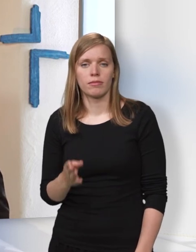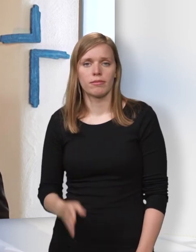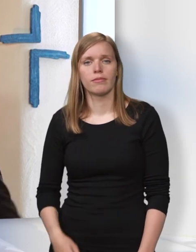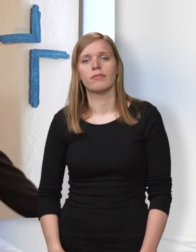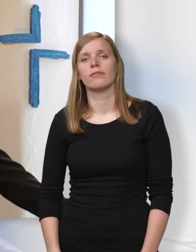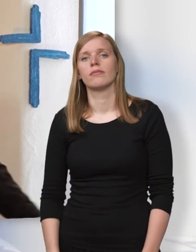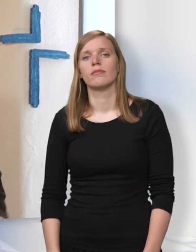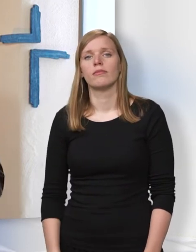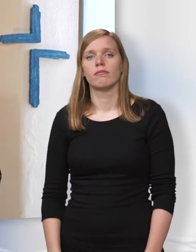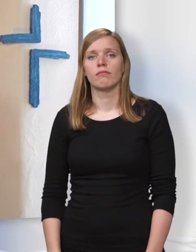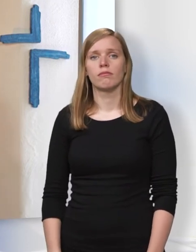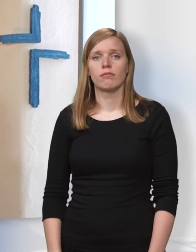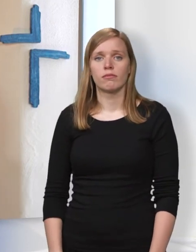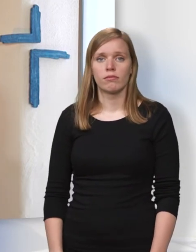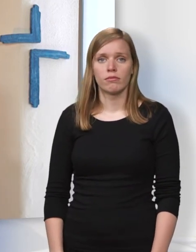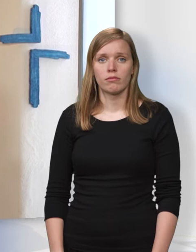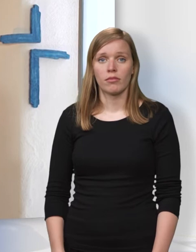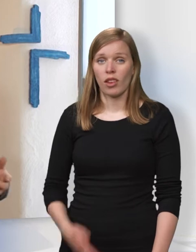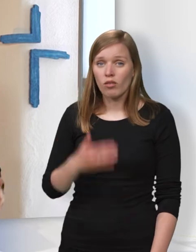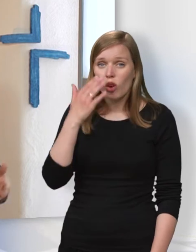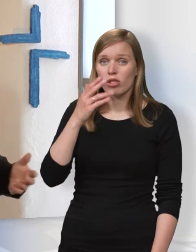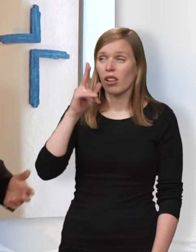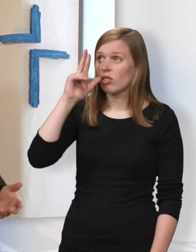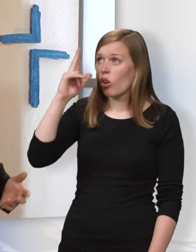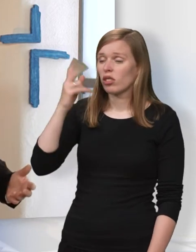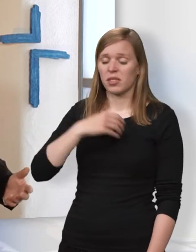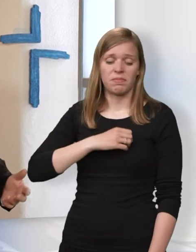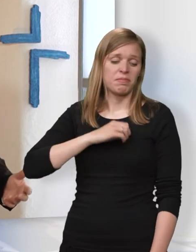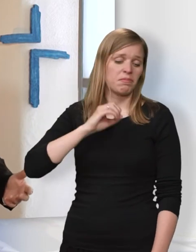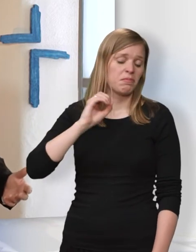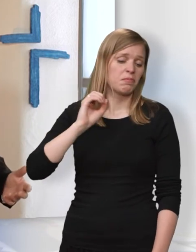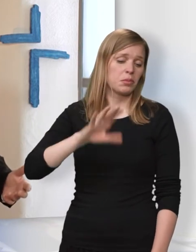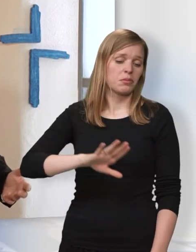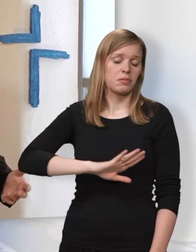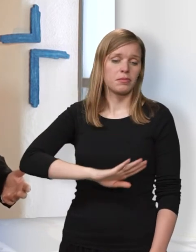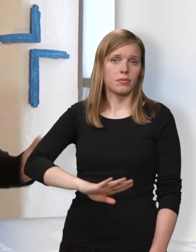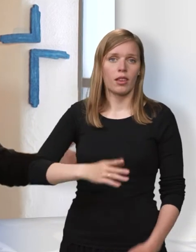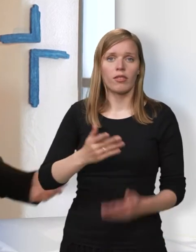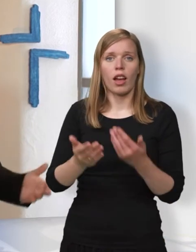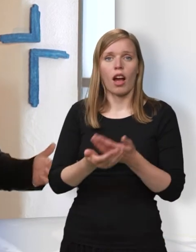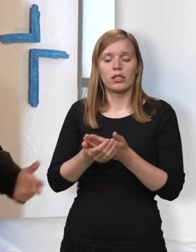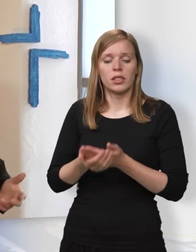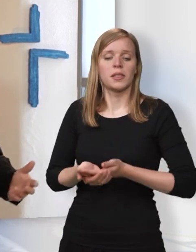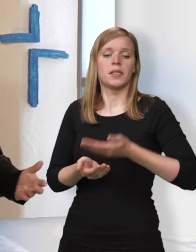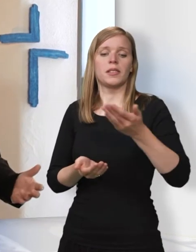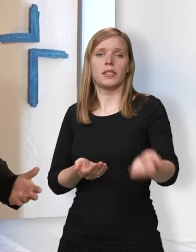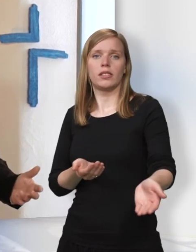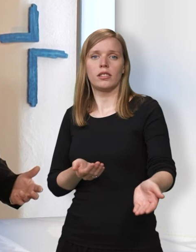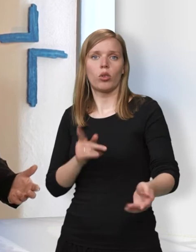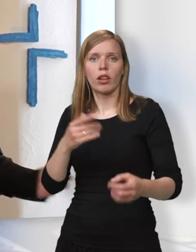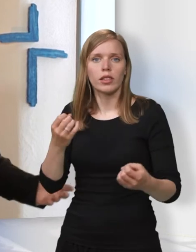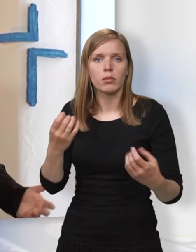Und was passiert mit uns, wenn wir so aus der Hand Gottes gelegt wurden? Da machen sich plötzlich Sorgen